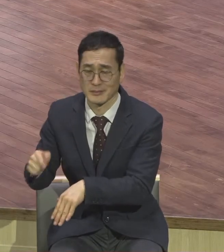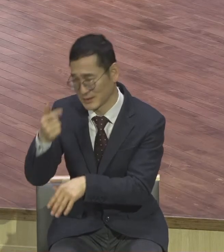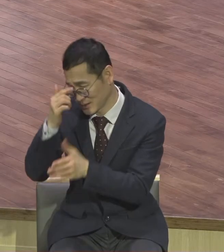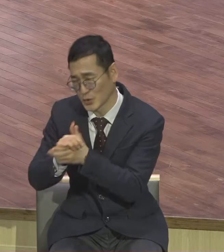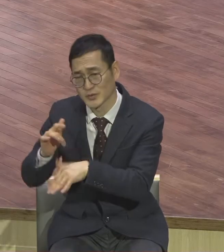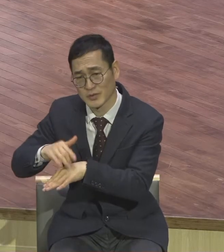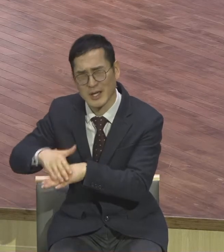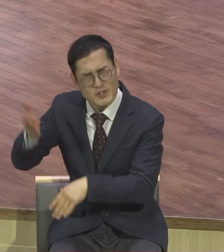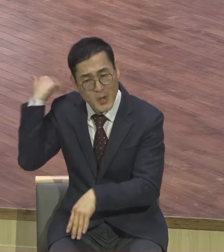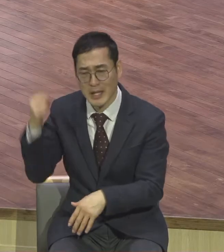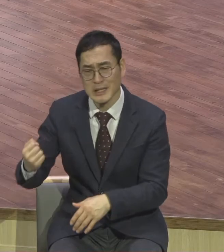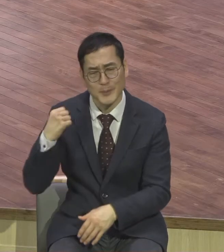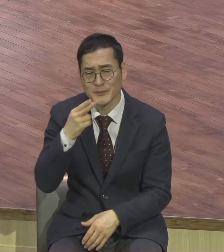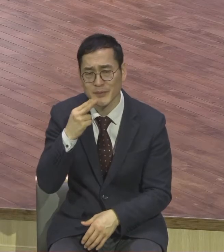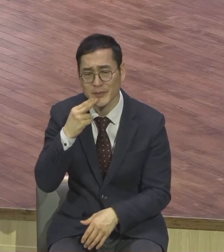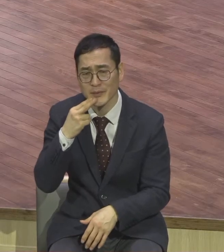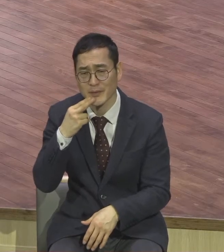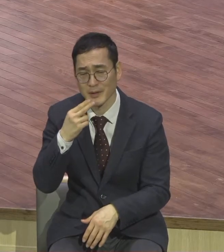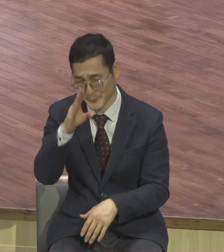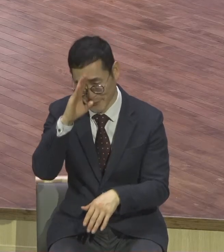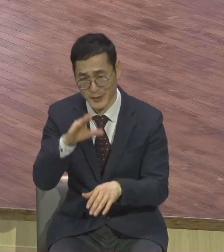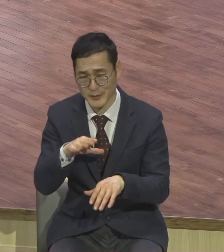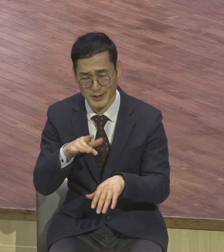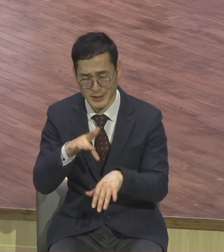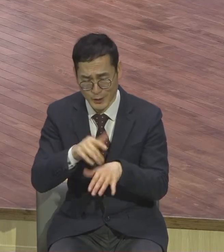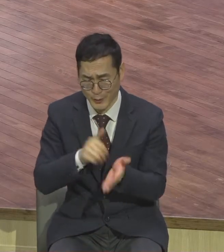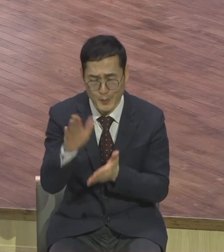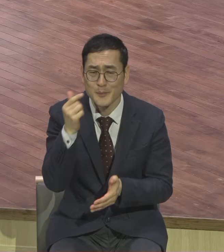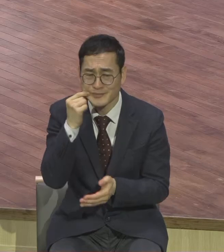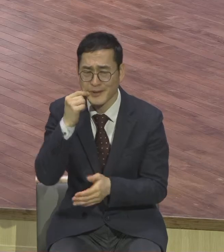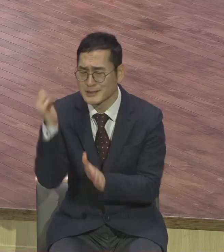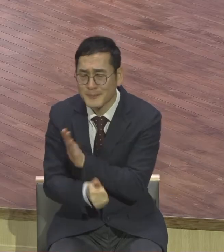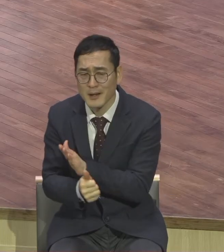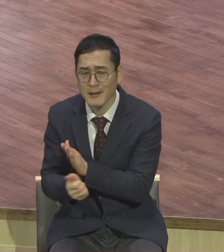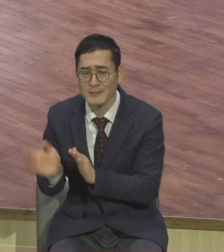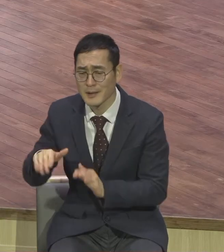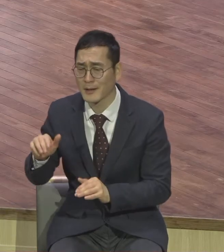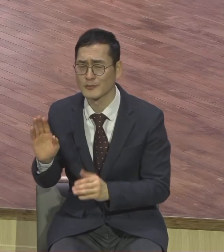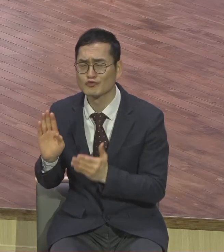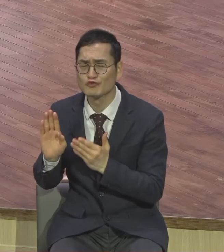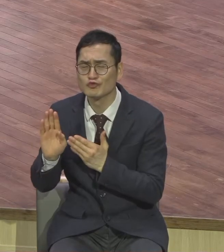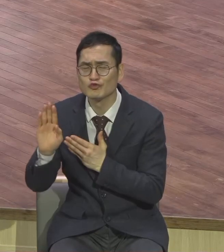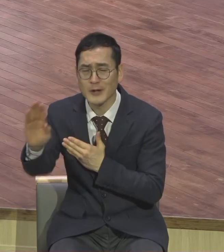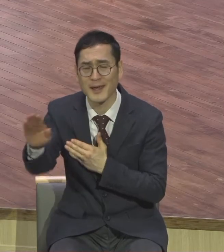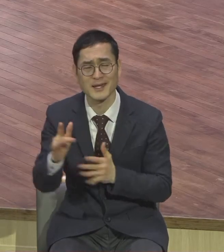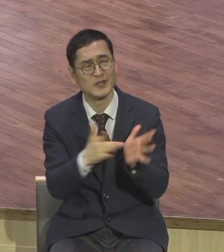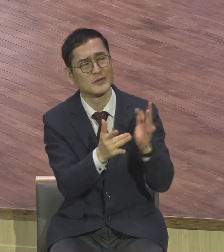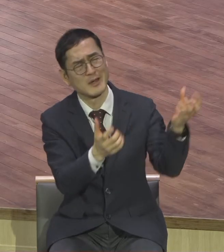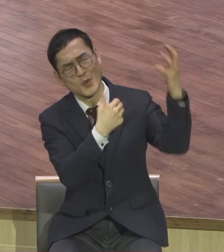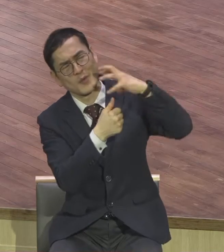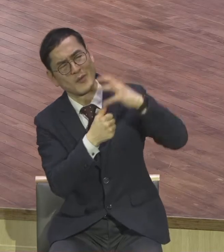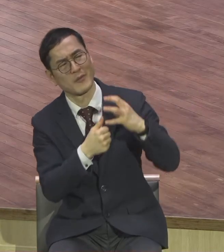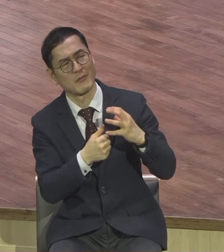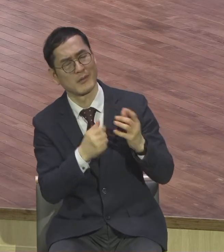못했잖아요. 안전병이 보는 순간에 그냥 문제의 검은 원인이 동전 몇 푼이 있는 게 아니고